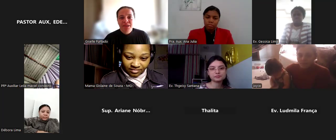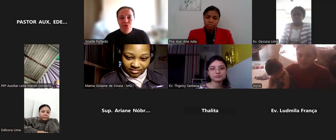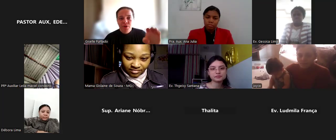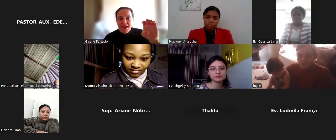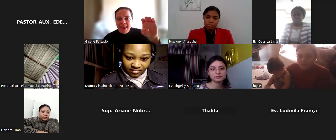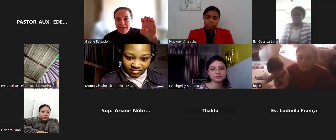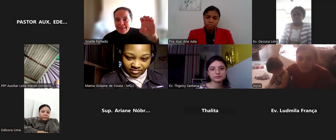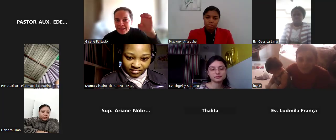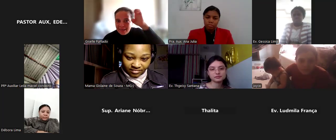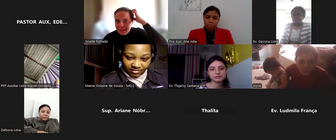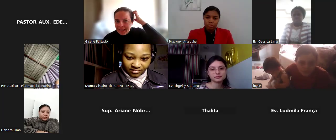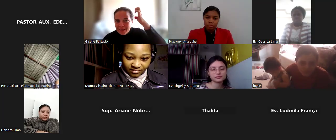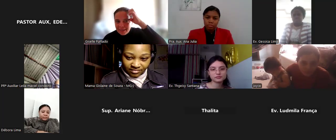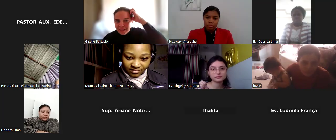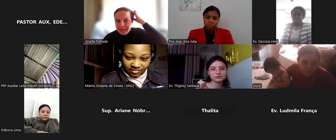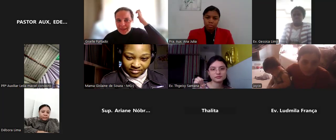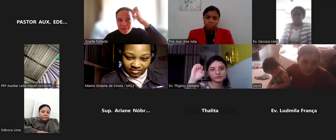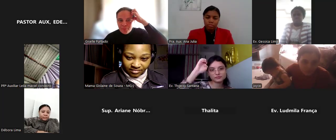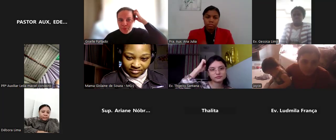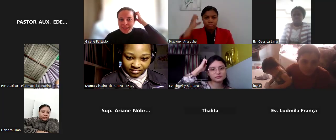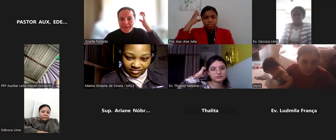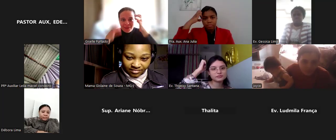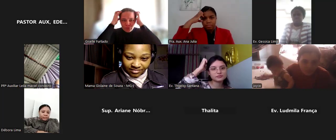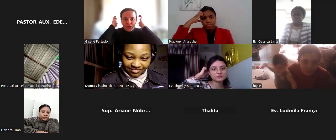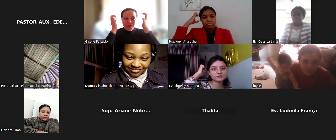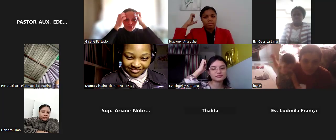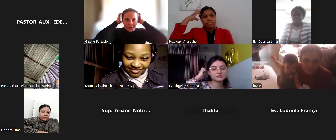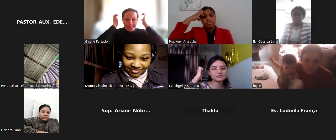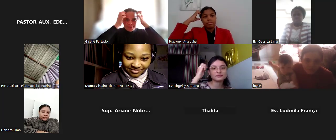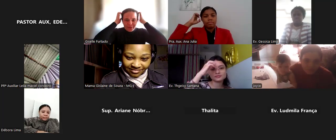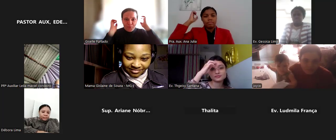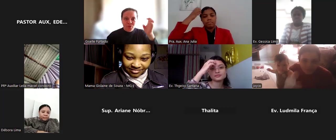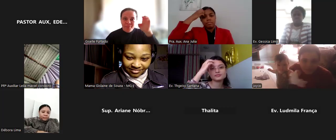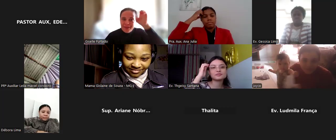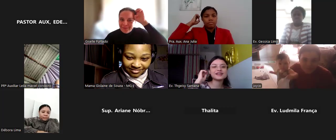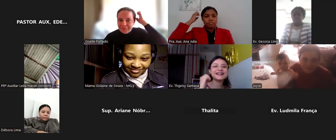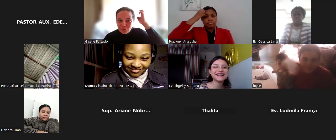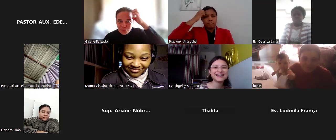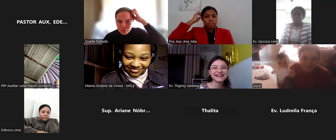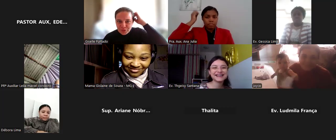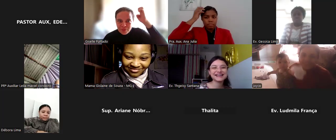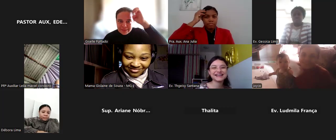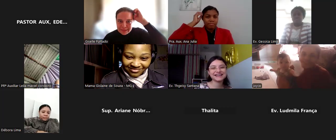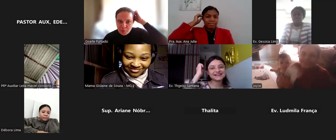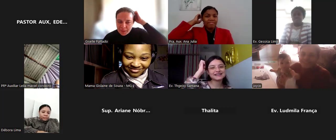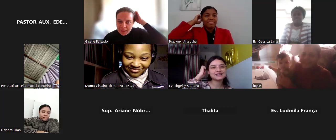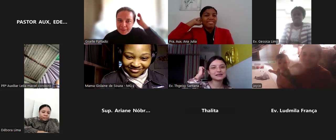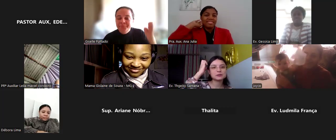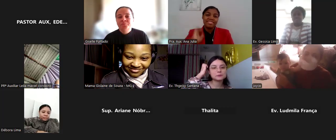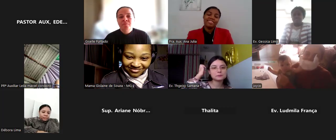Pedro, é a letra E aqui, porque ele tem um tique de ficar passando a mão no cabelo, então o surdo deu esse sinal para ele.